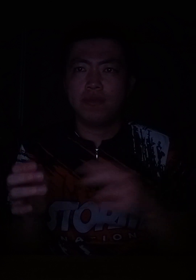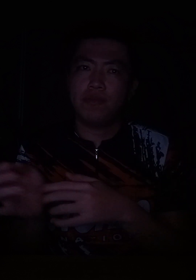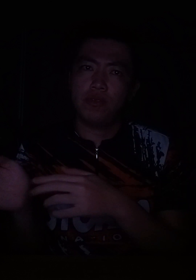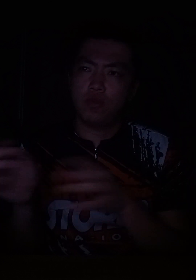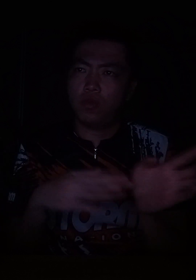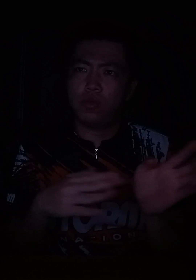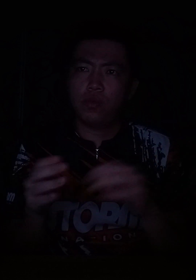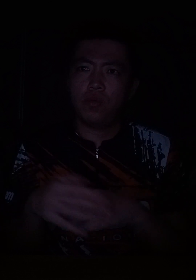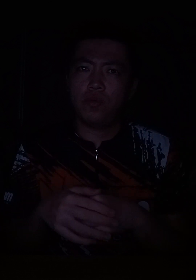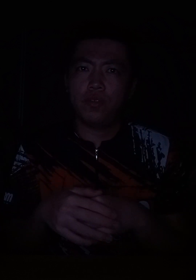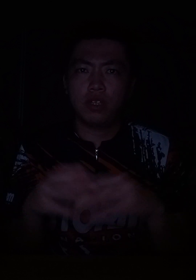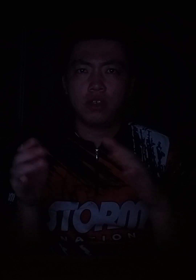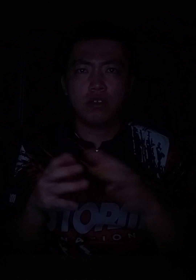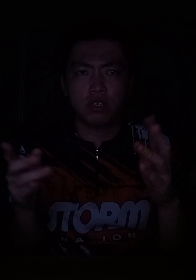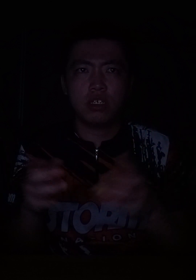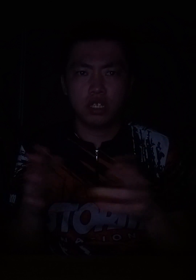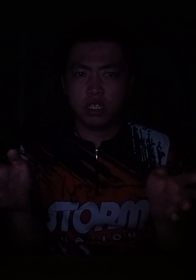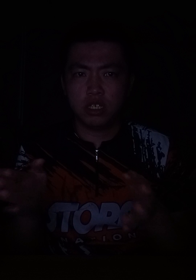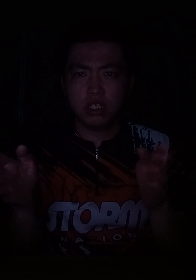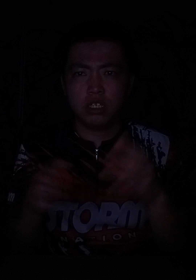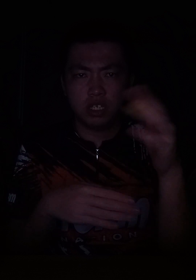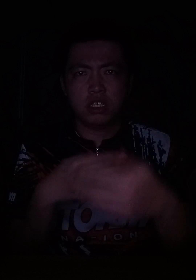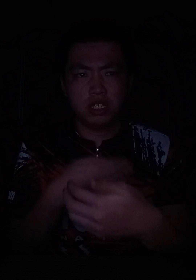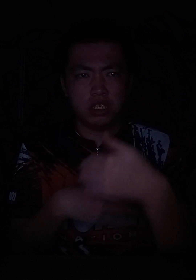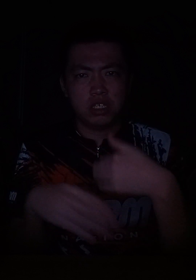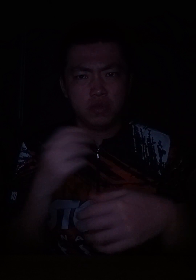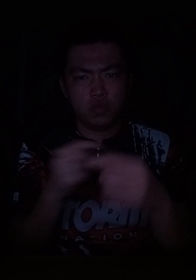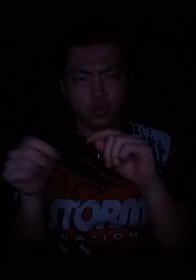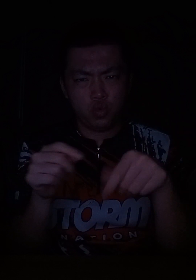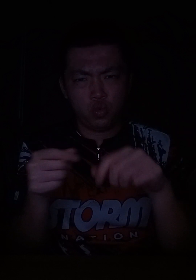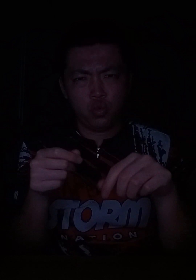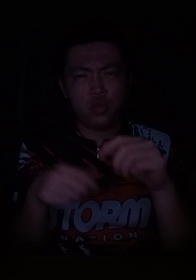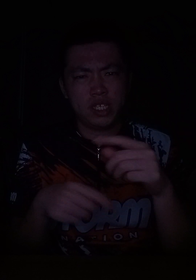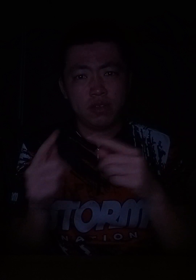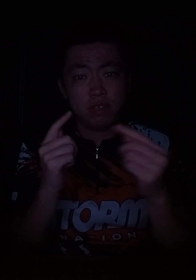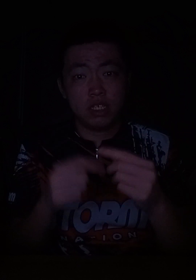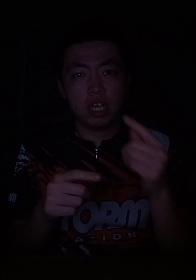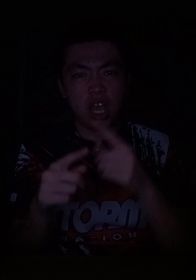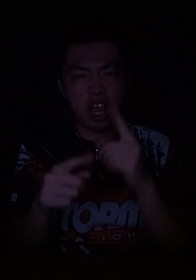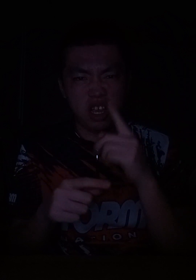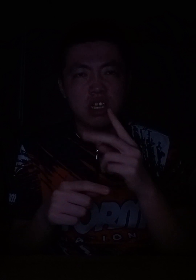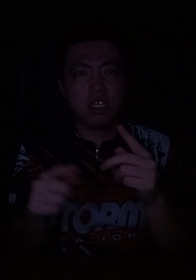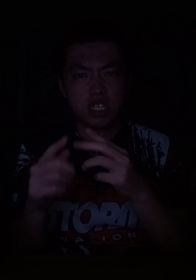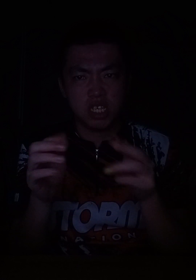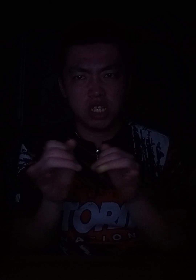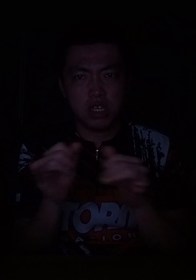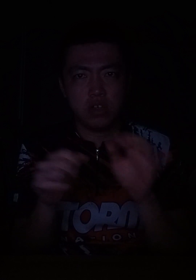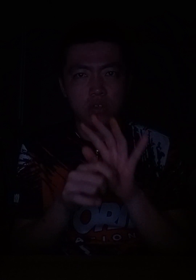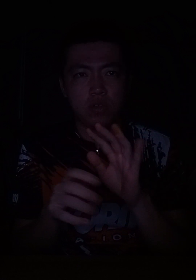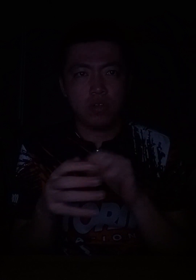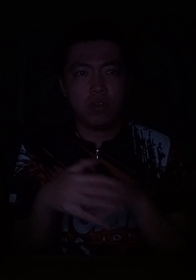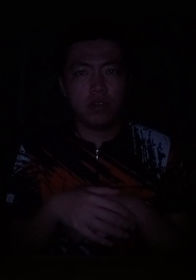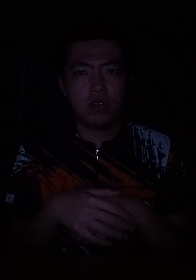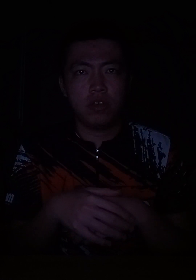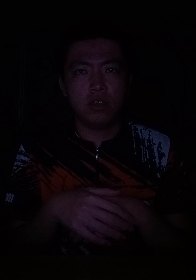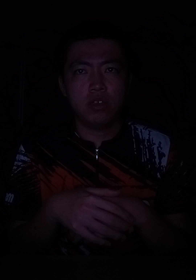탔고 해당 구간을 지나던 열차들이 선로를 조정하면서 일부 구간 운행이 1시간 이상 지연됐습니다. 출근